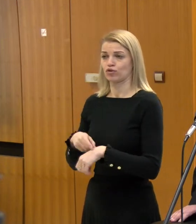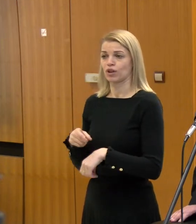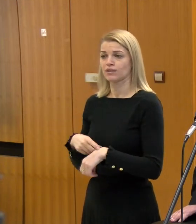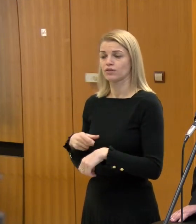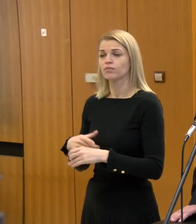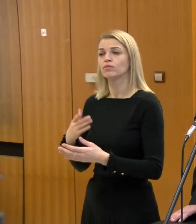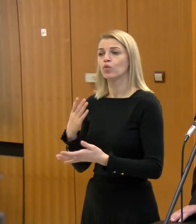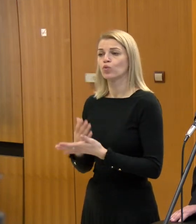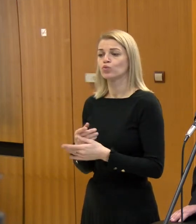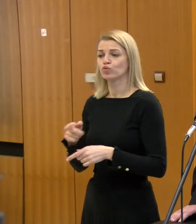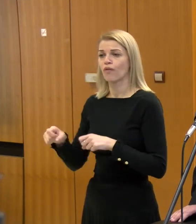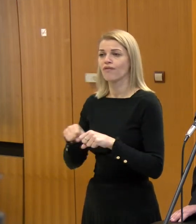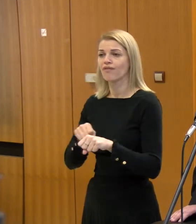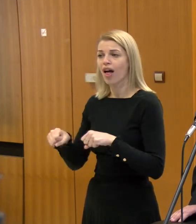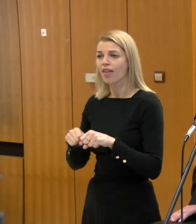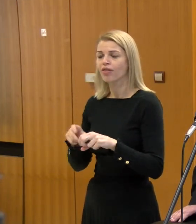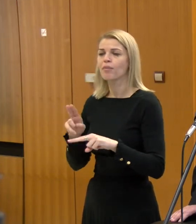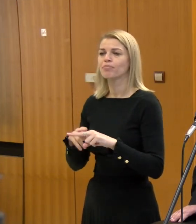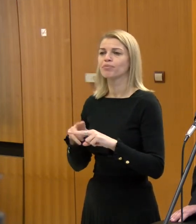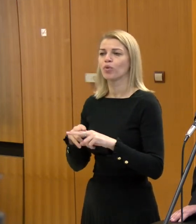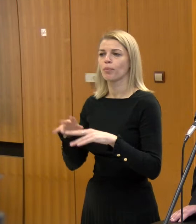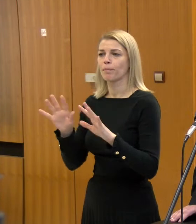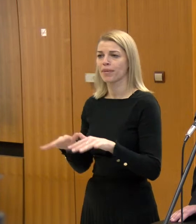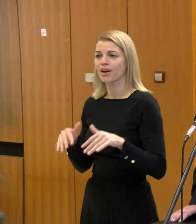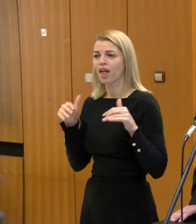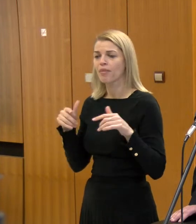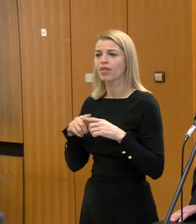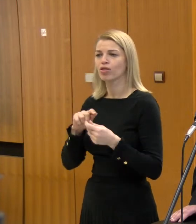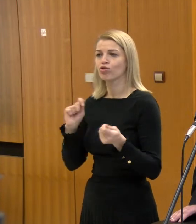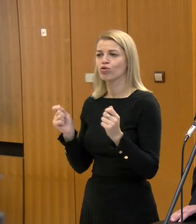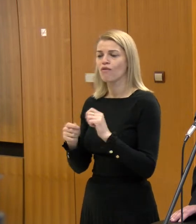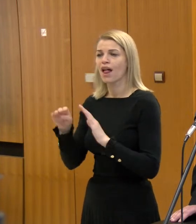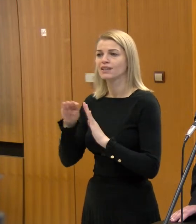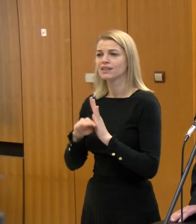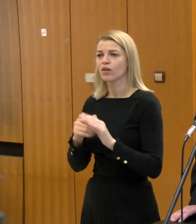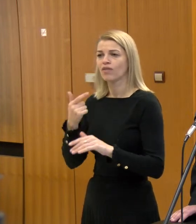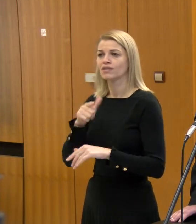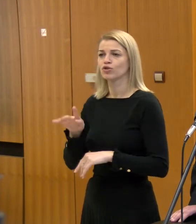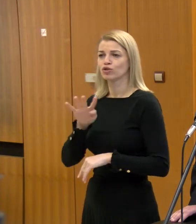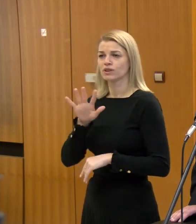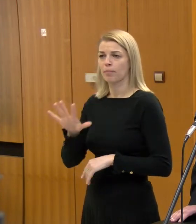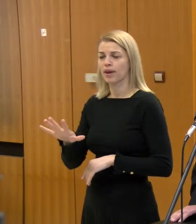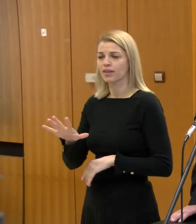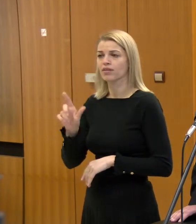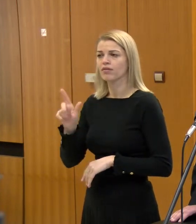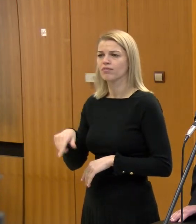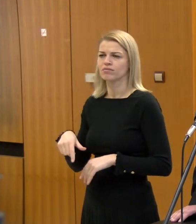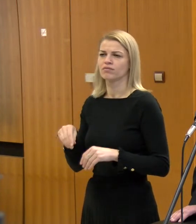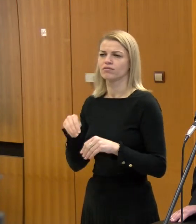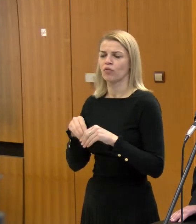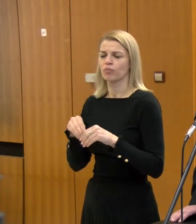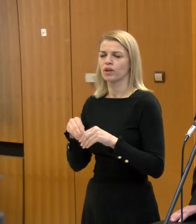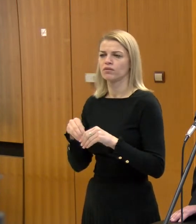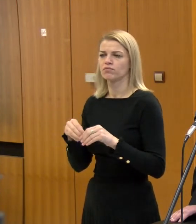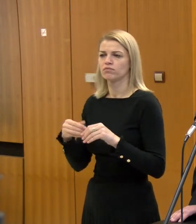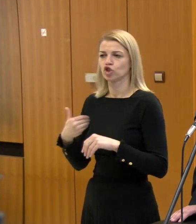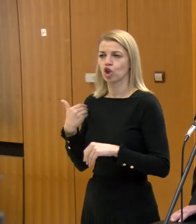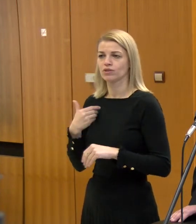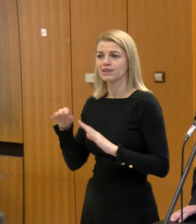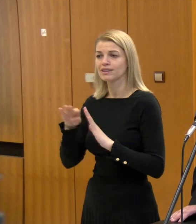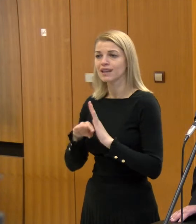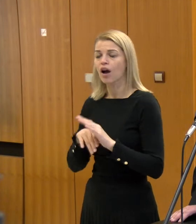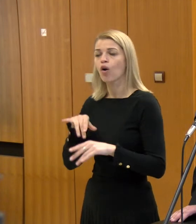do vlády a potom do parlamentu novela zákona 245 školského zákona, kde